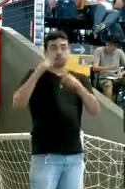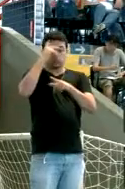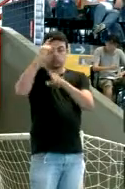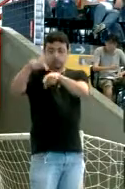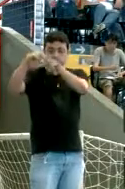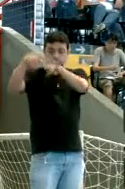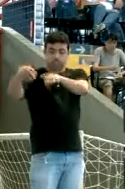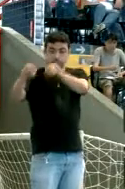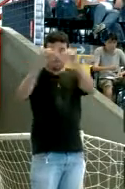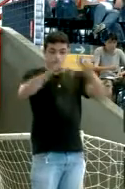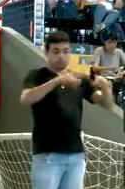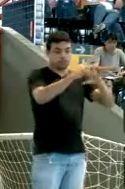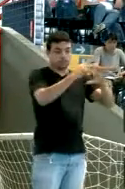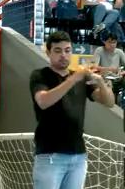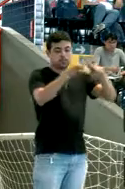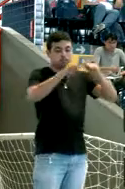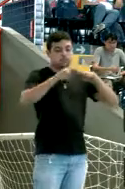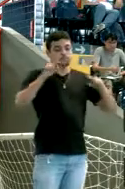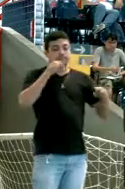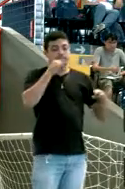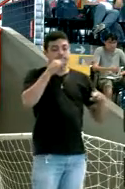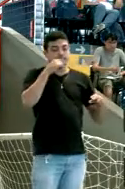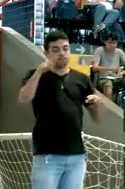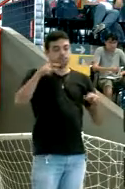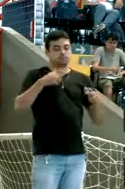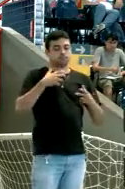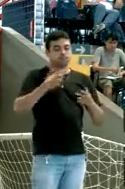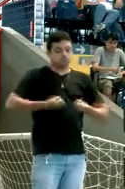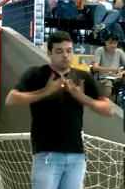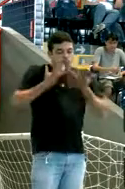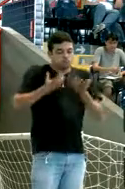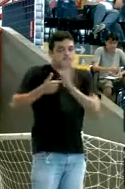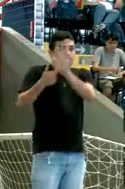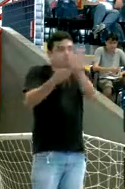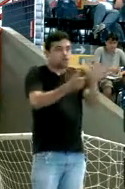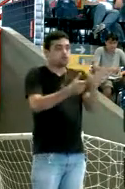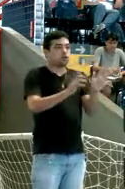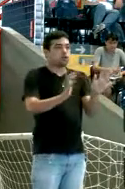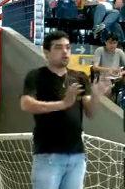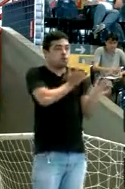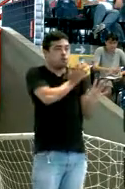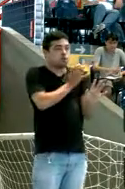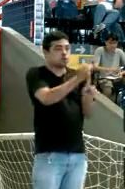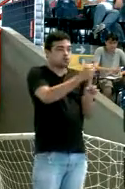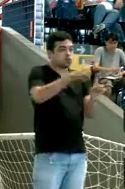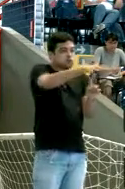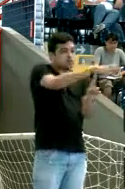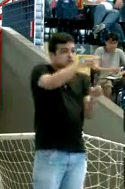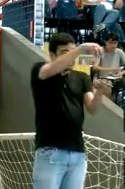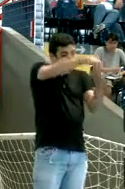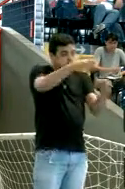inicialmente para manifestar os horrores de uma sociedade que vivia em conflito, em